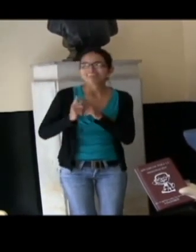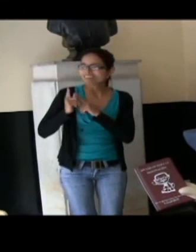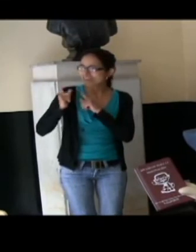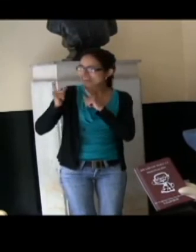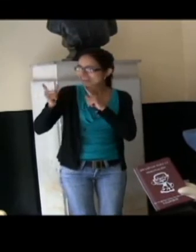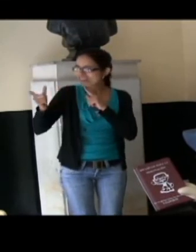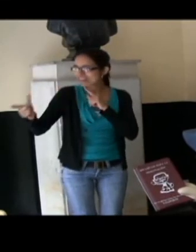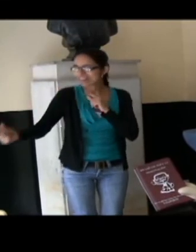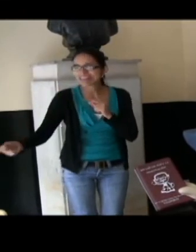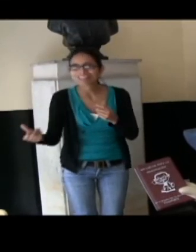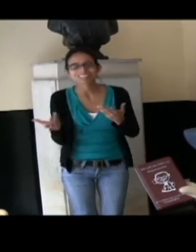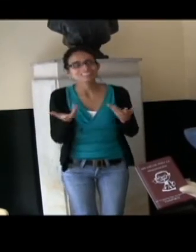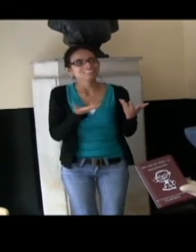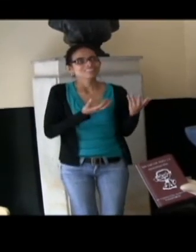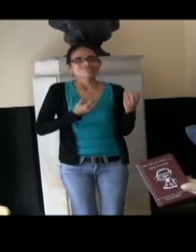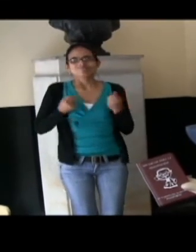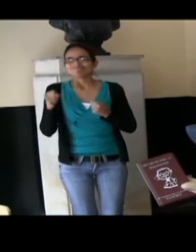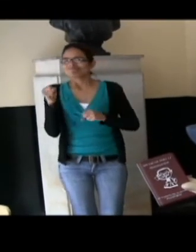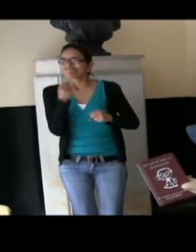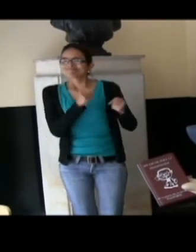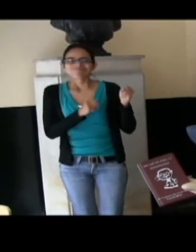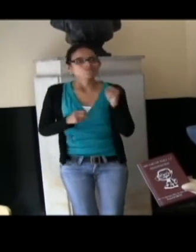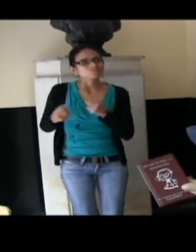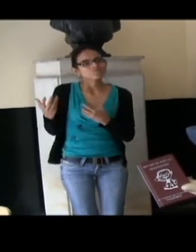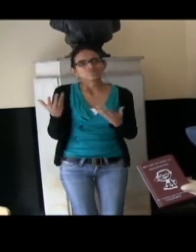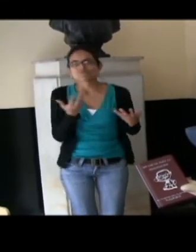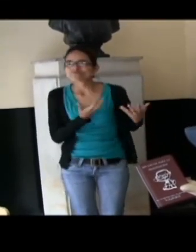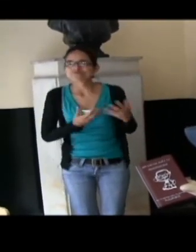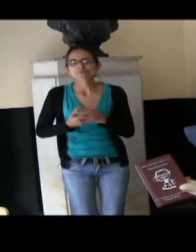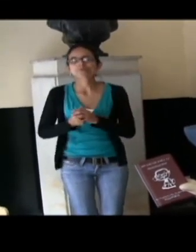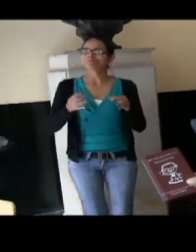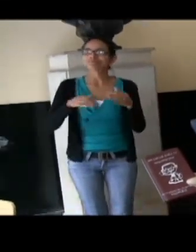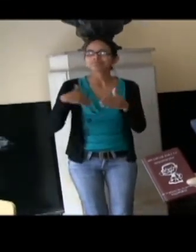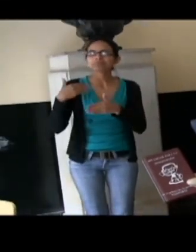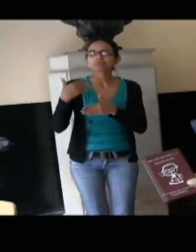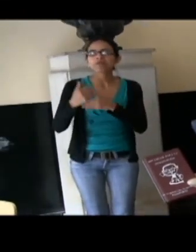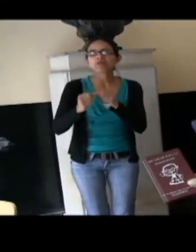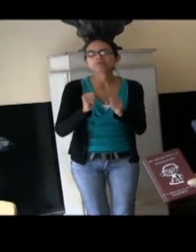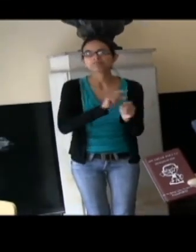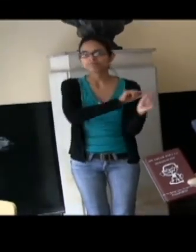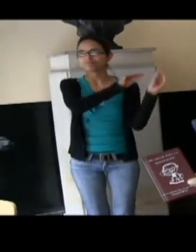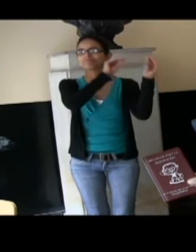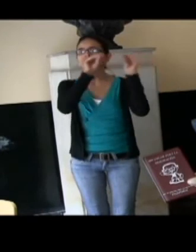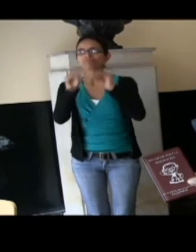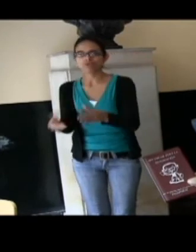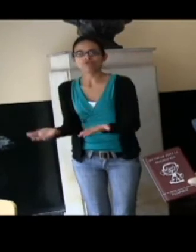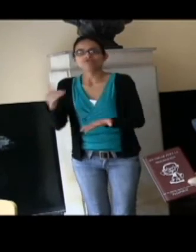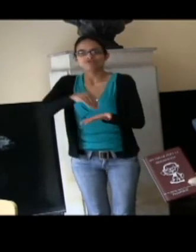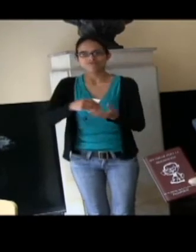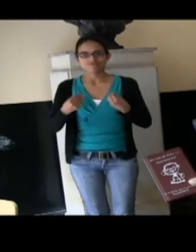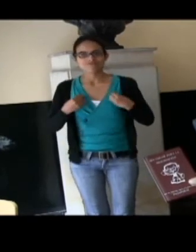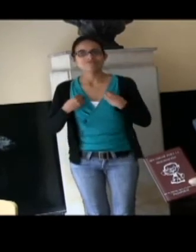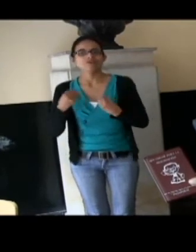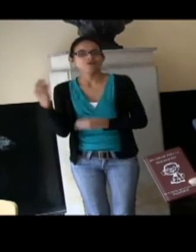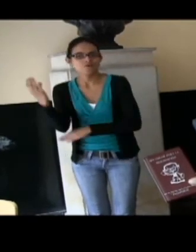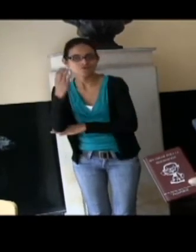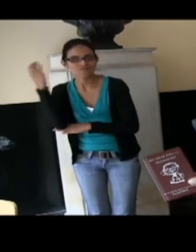a Colombia. Extrañaba su tierra en la distancia. Después de organizar muchos asuntos, regresó a su país natal y se